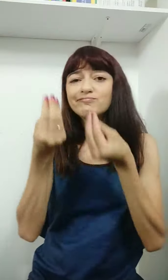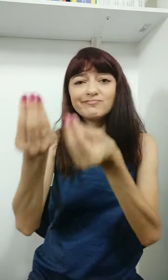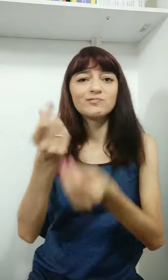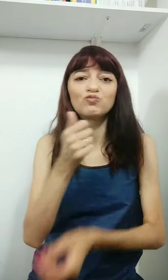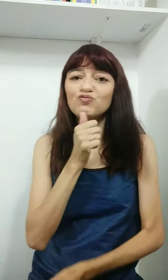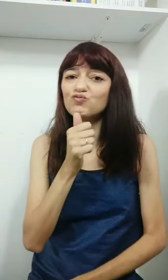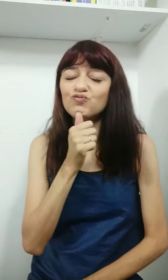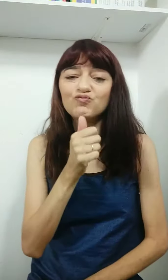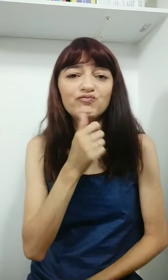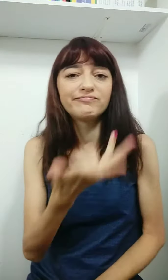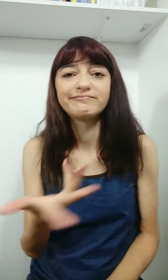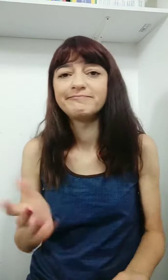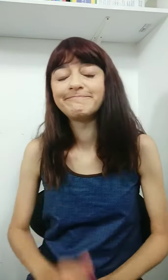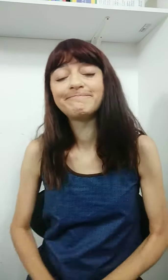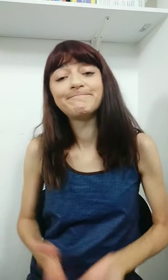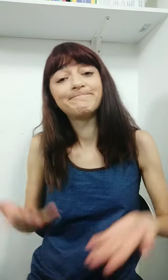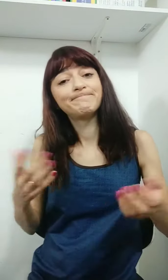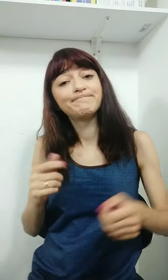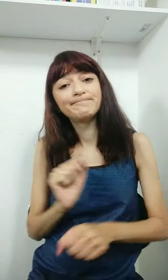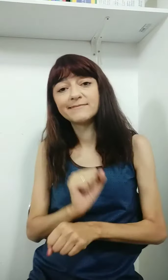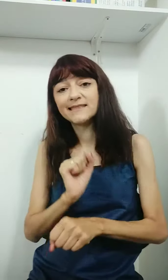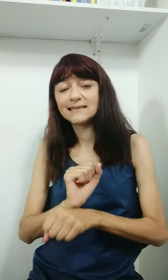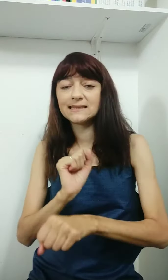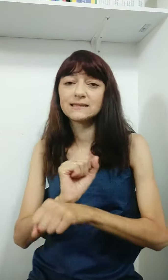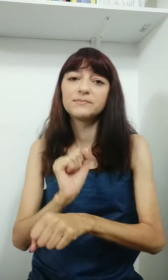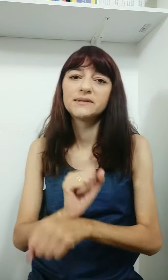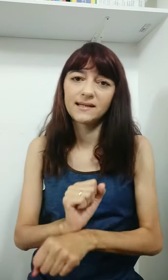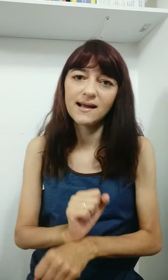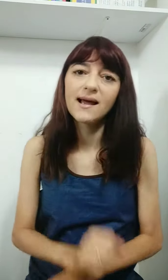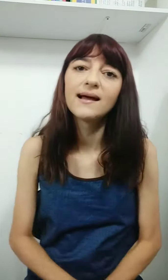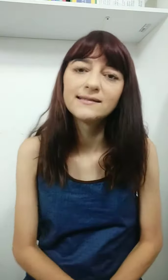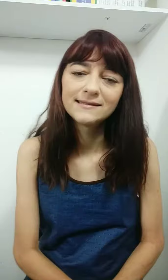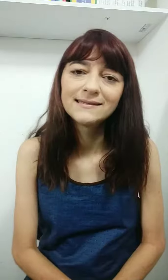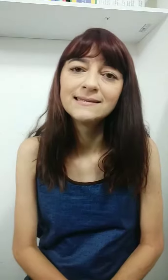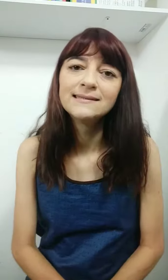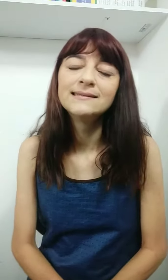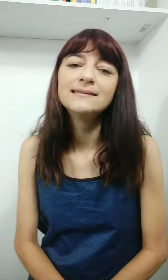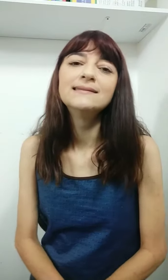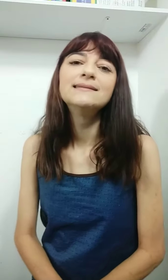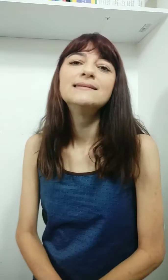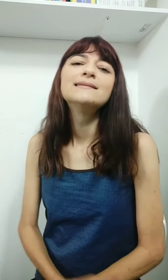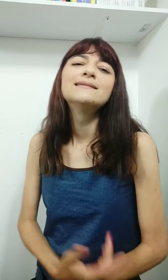minhas sobrancelhas, tá bom? É muito importante que vocês acrescentem esses detalhes, tá?